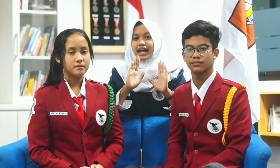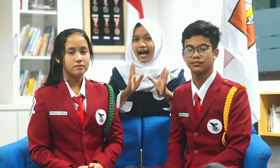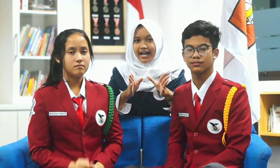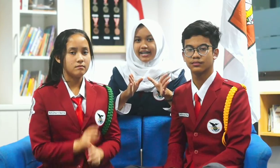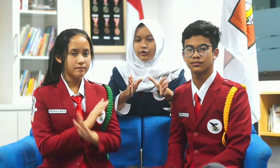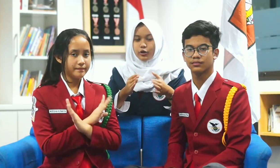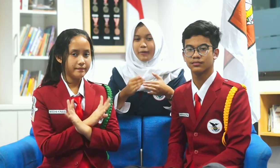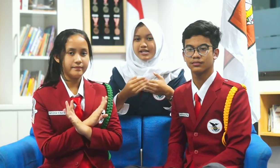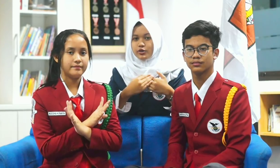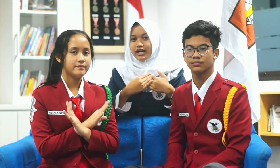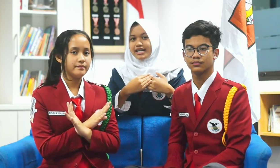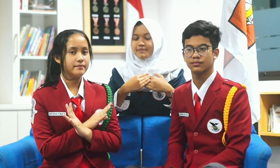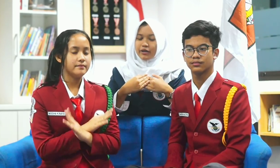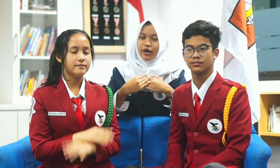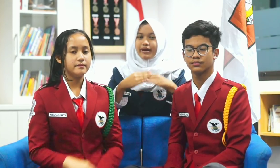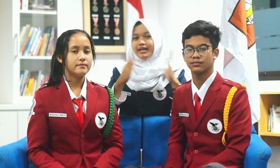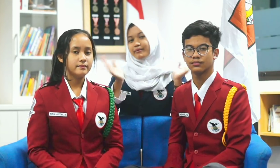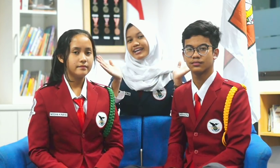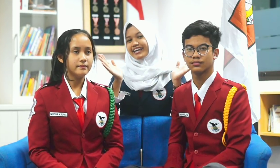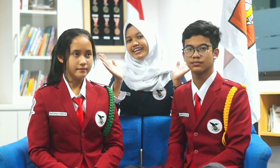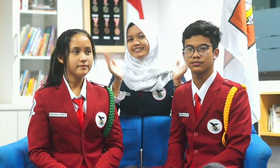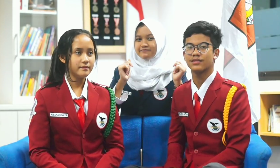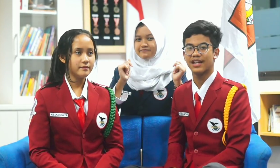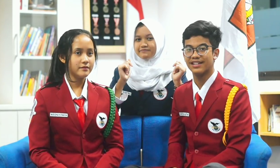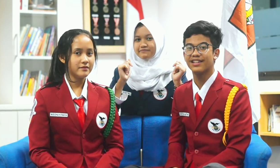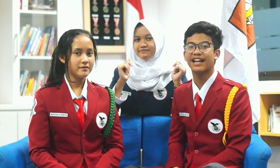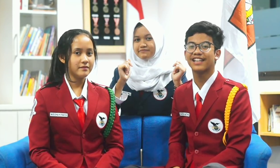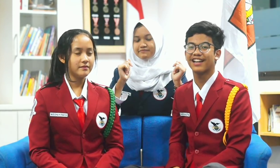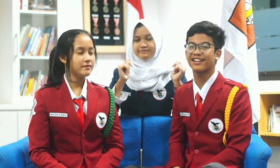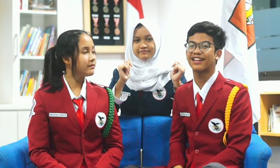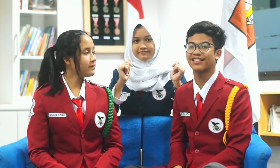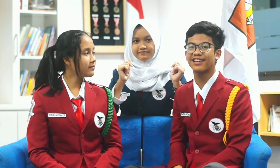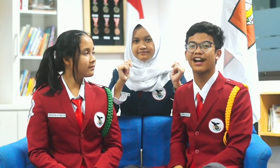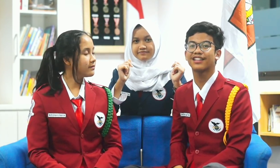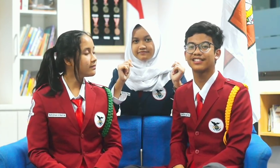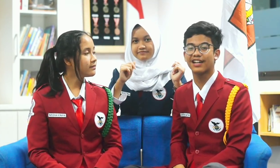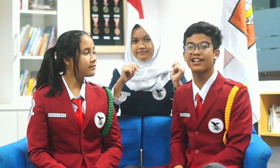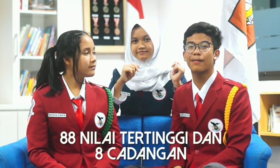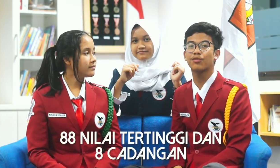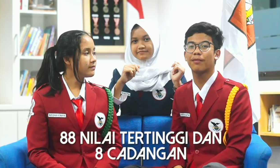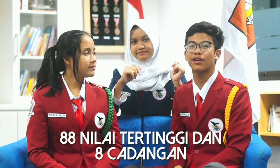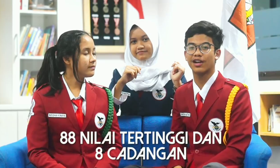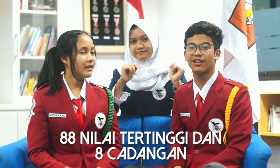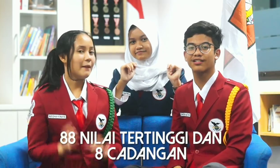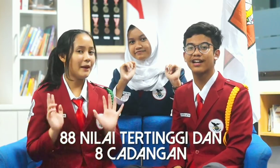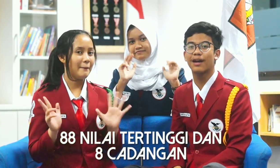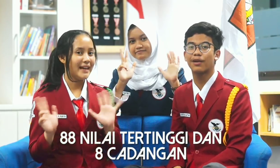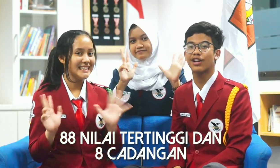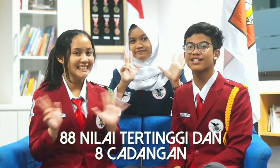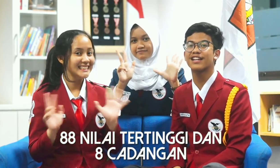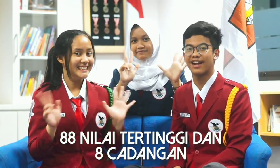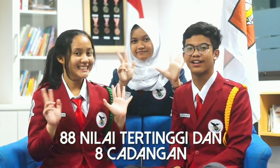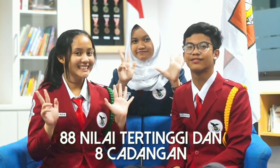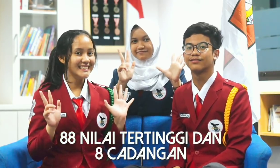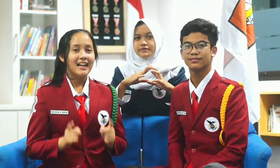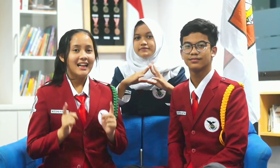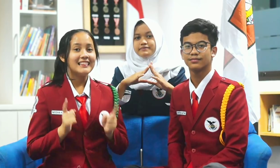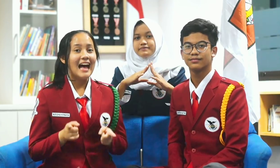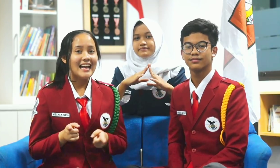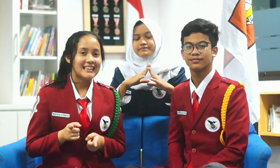membatalkan untuk masuk ke SMANU MH Tamrin. Jadi, hasil akhir nanti akan tersaring 88 orang dan 8 orang cadangan. Nah, yang